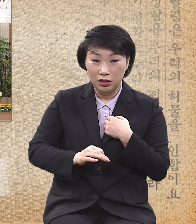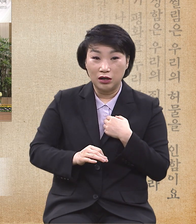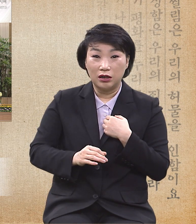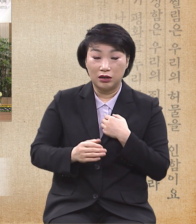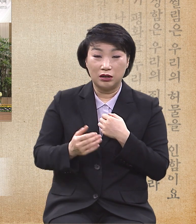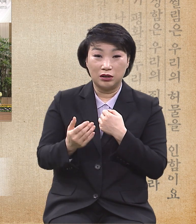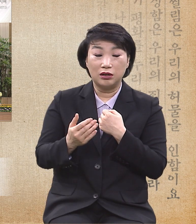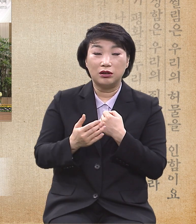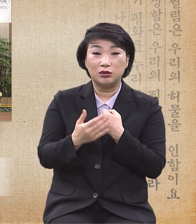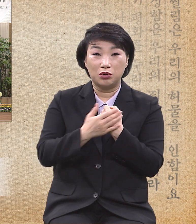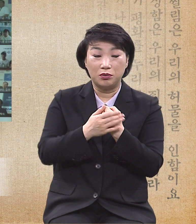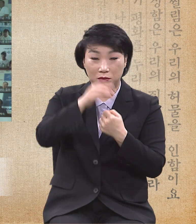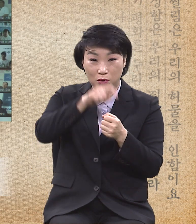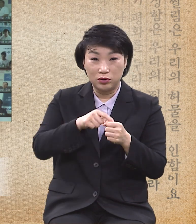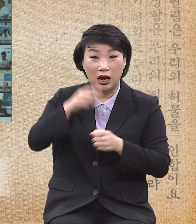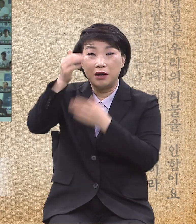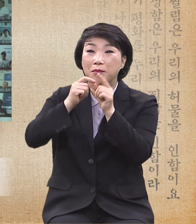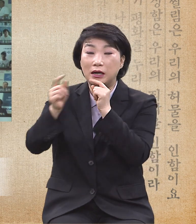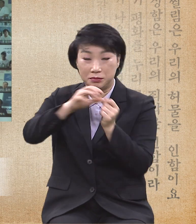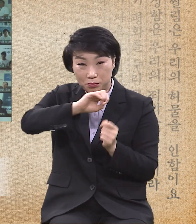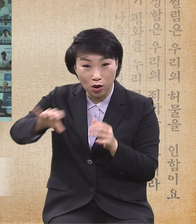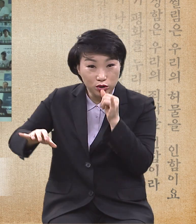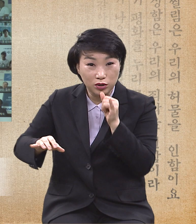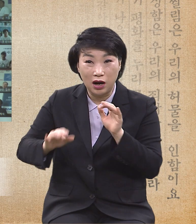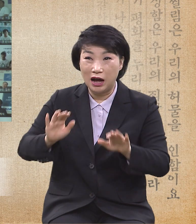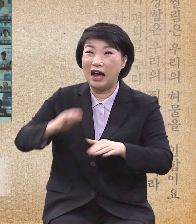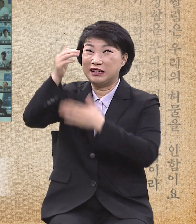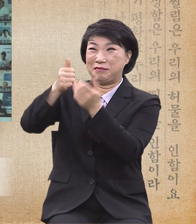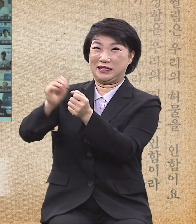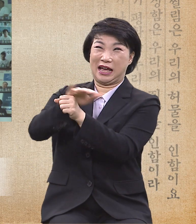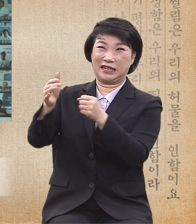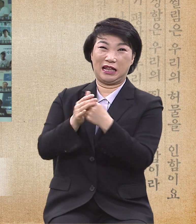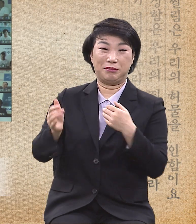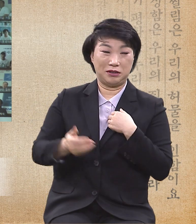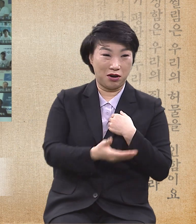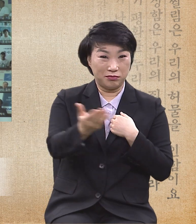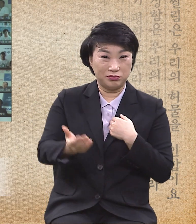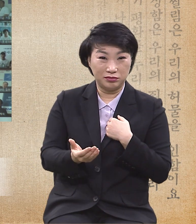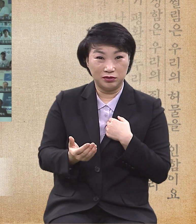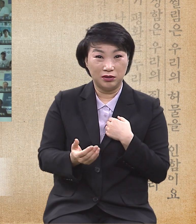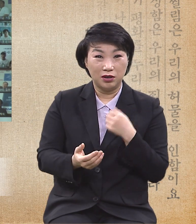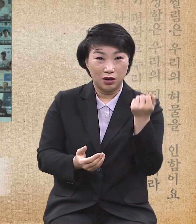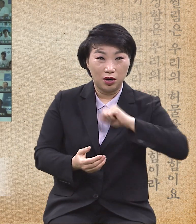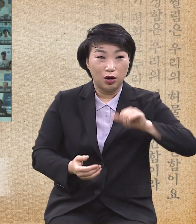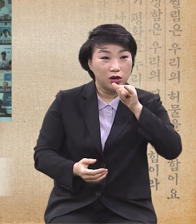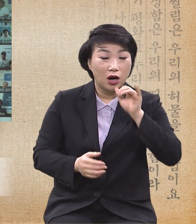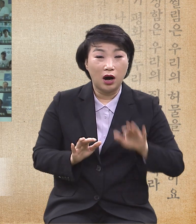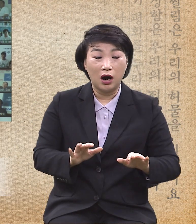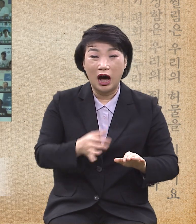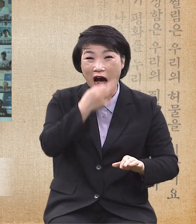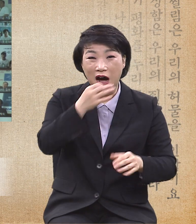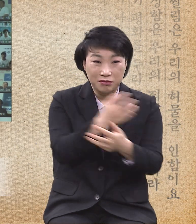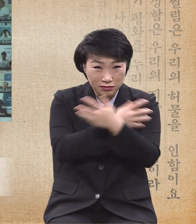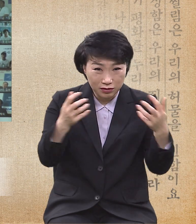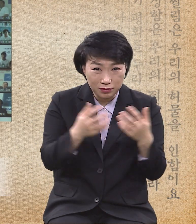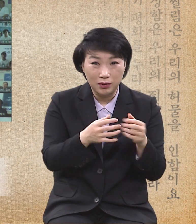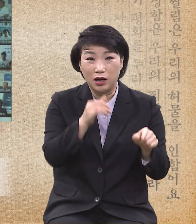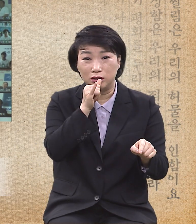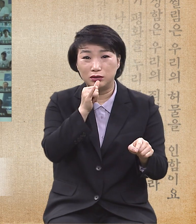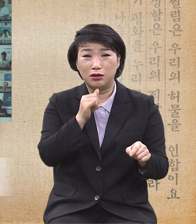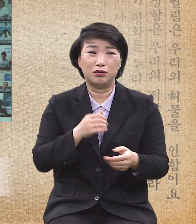위해서 부정한다 이 말이에요. 하나님은 사랑이신 데가 막 부정한다 이 말이에요. 욕심으로 가득하다 이